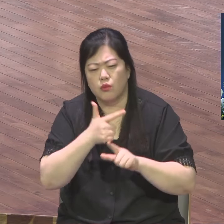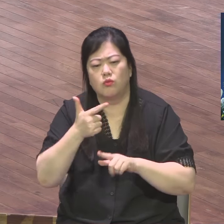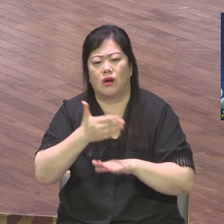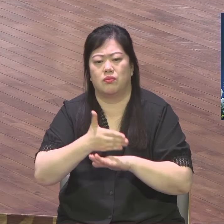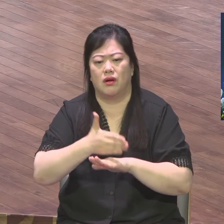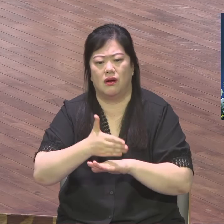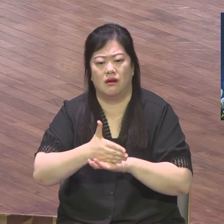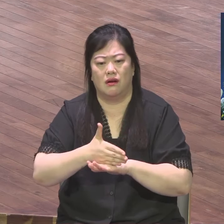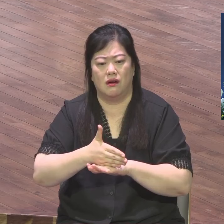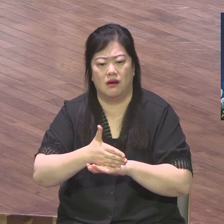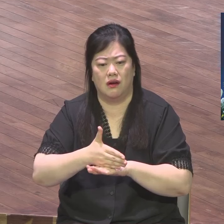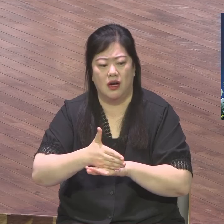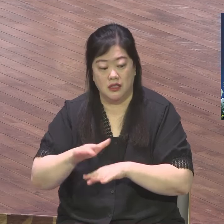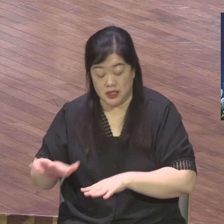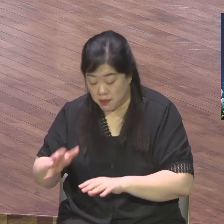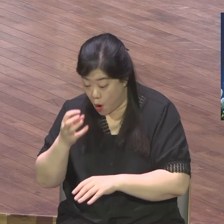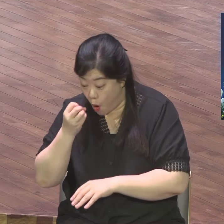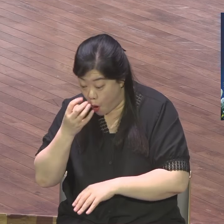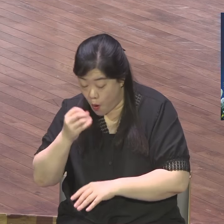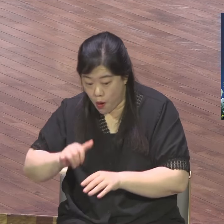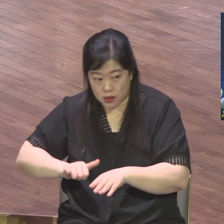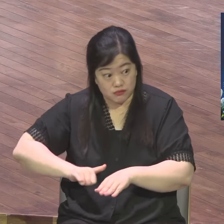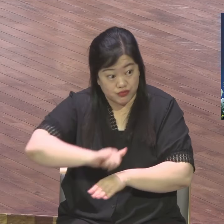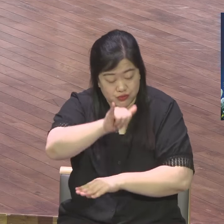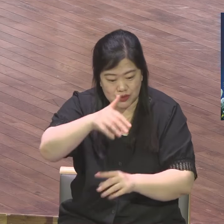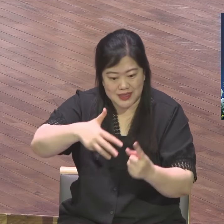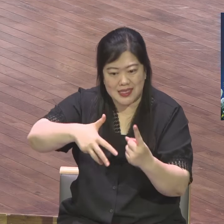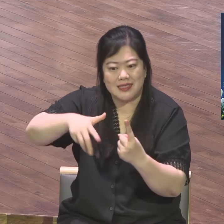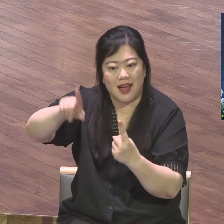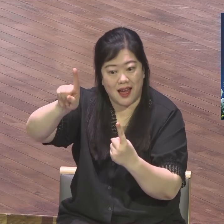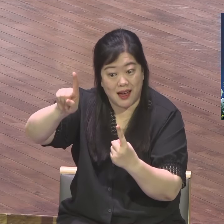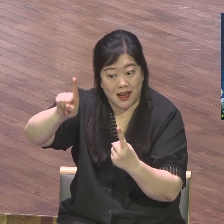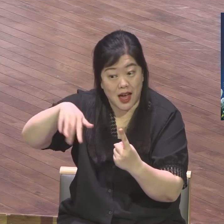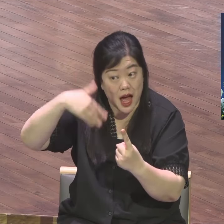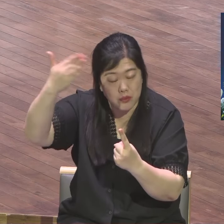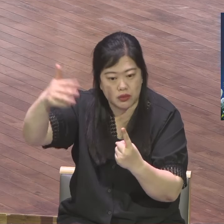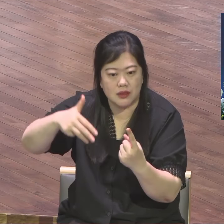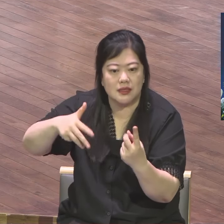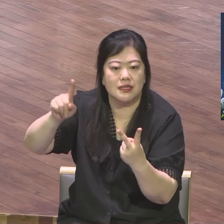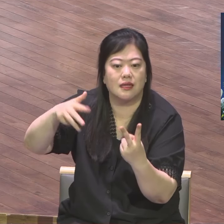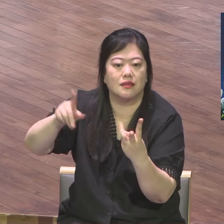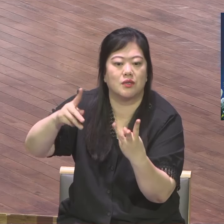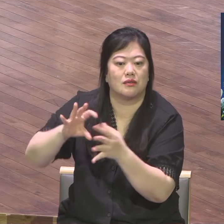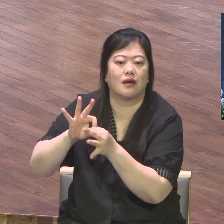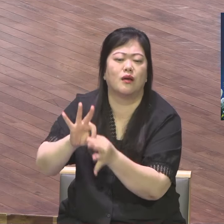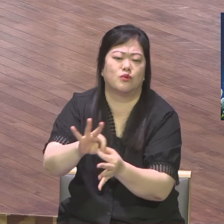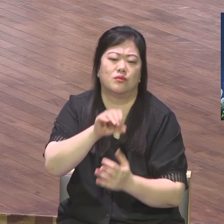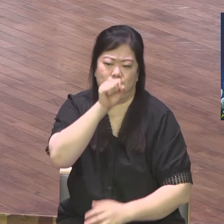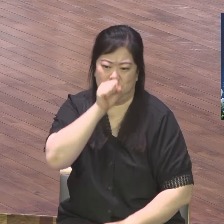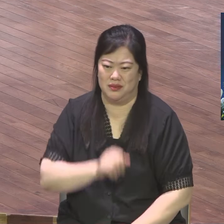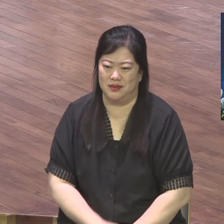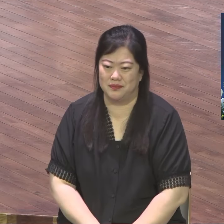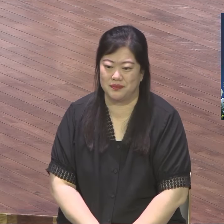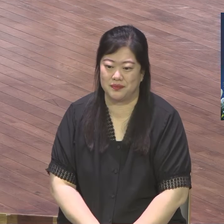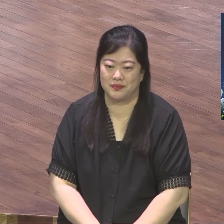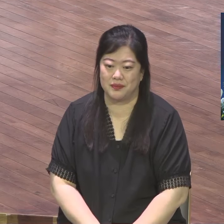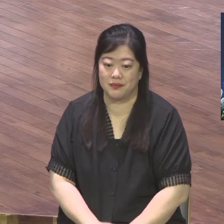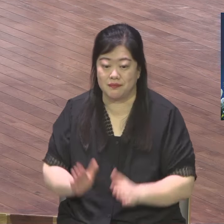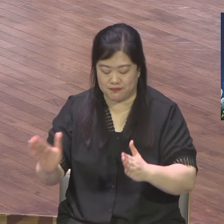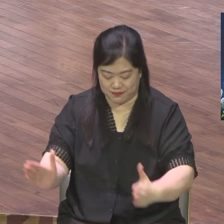홍콩 팀들처럼 그렇게 나오기를 바랍니다. 자, 우리가 매주 금요일 기도